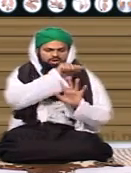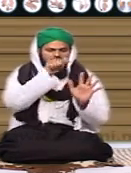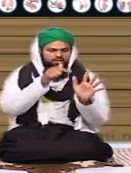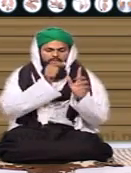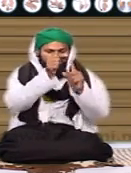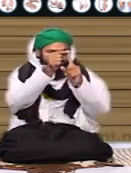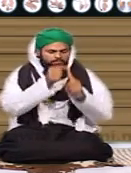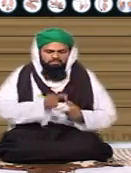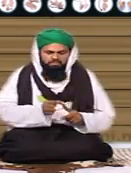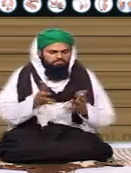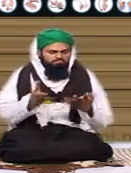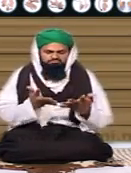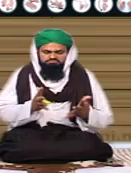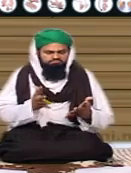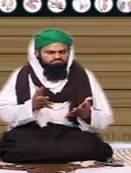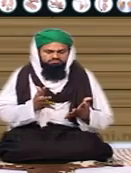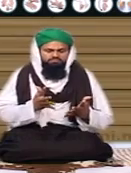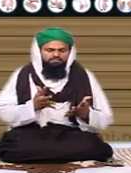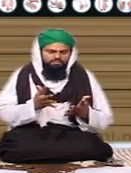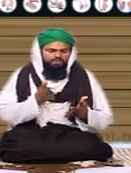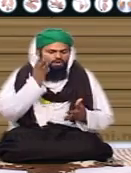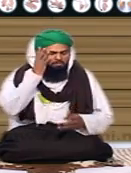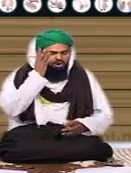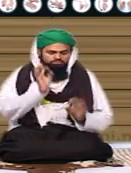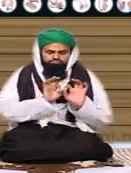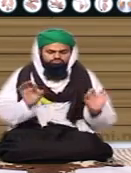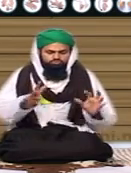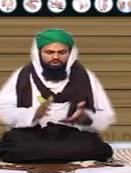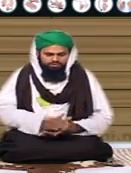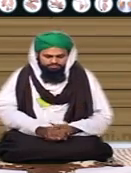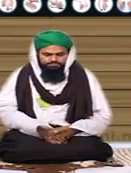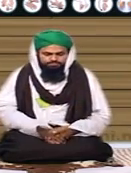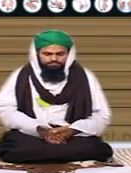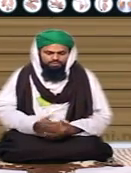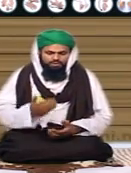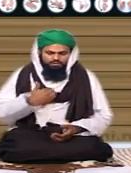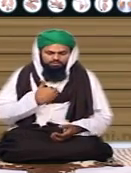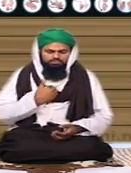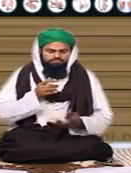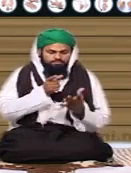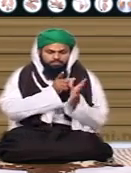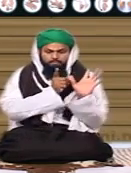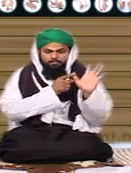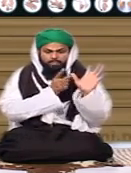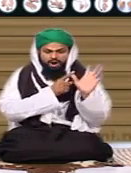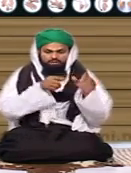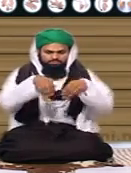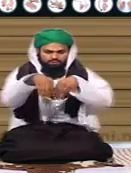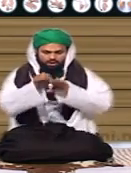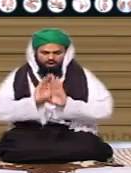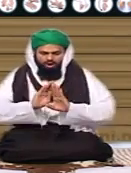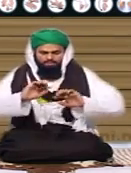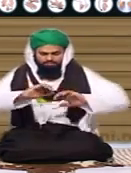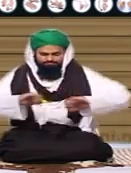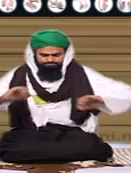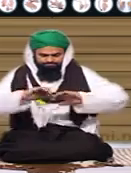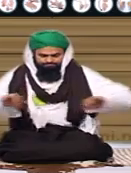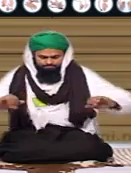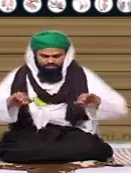تھا۔ پھر 5ویں قبر میں نے جب کھودی تو اس میں عجیب روح پرور منظر دیکھا میں نے کہ قبر تا حد